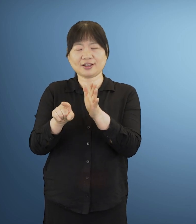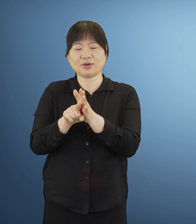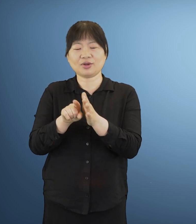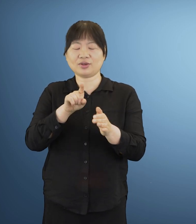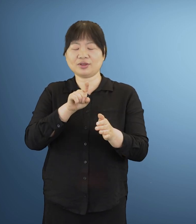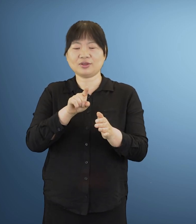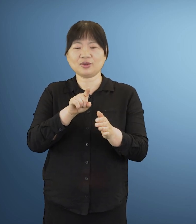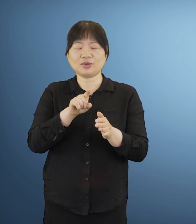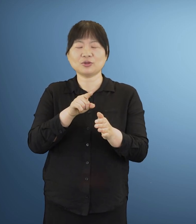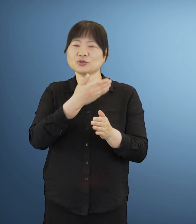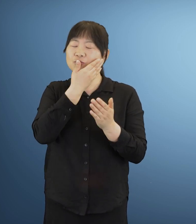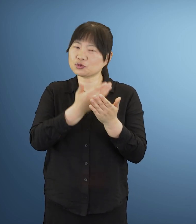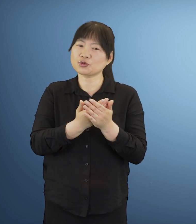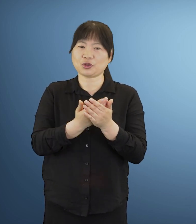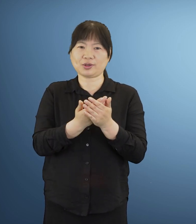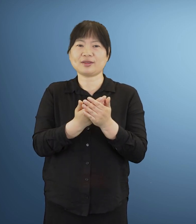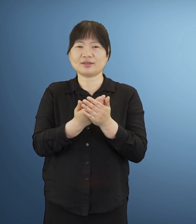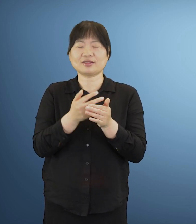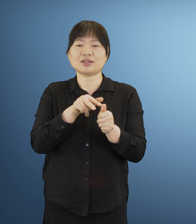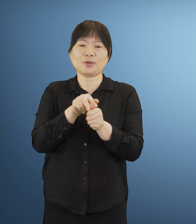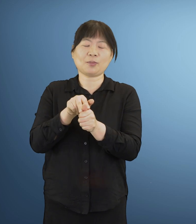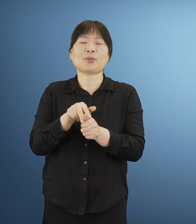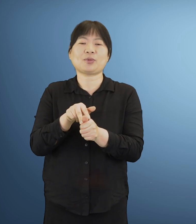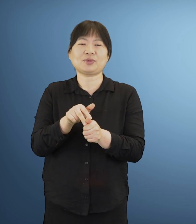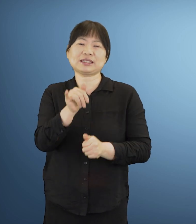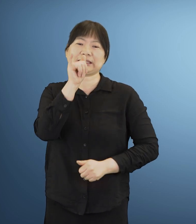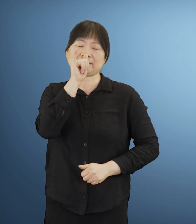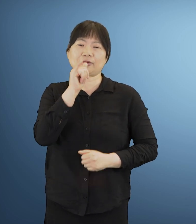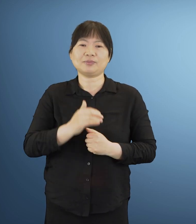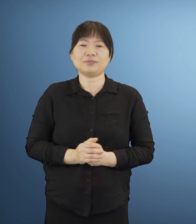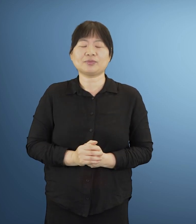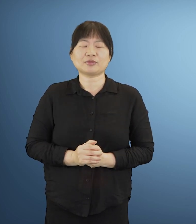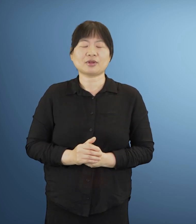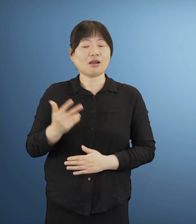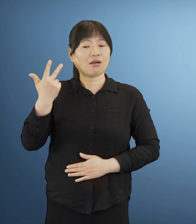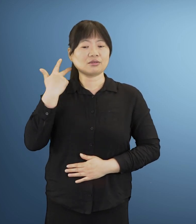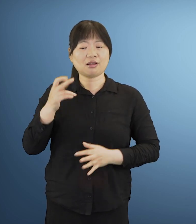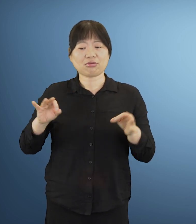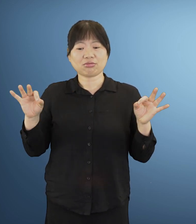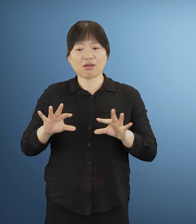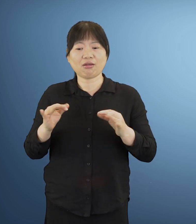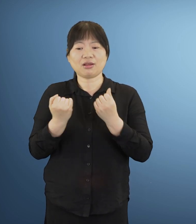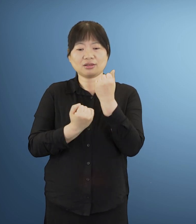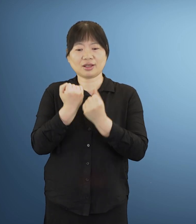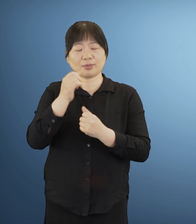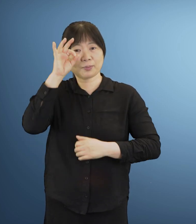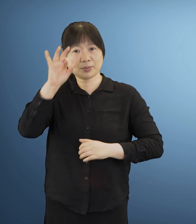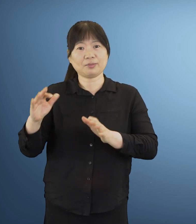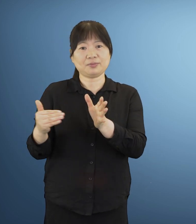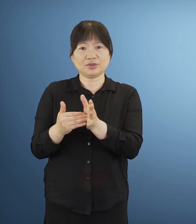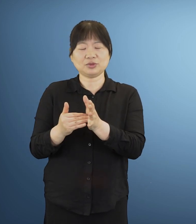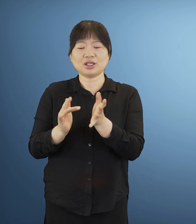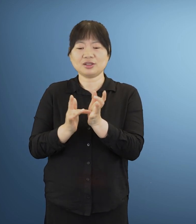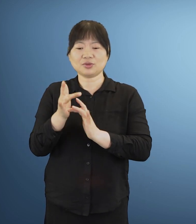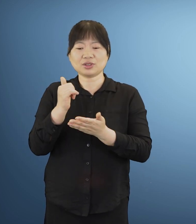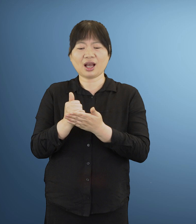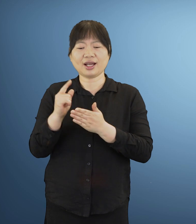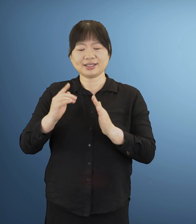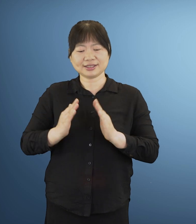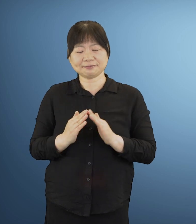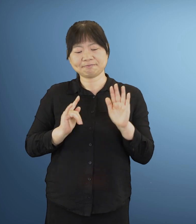있어요. 이 이야기는 아마도 지난주 잠깐 우리가 살펴보았던 내용이죠. 예수님이 한